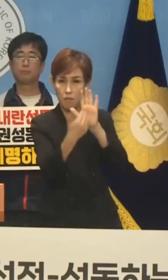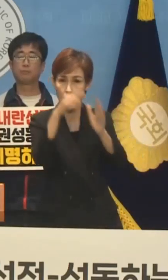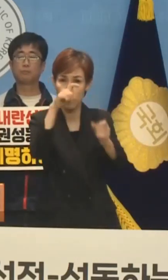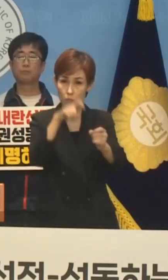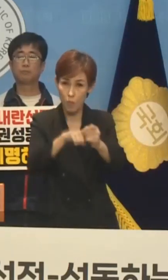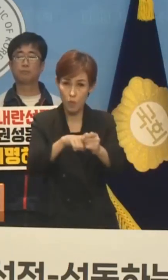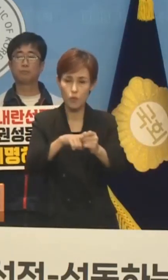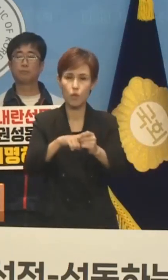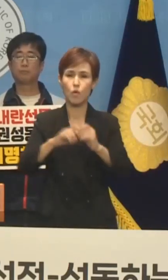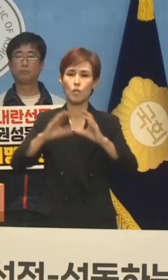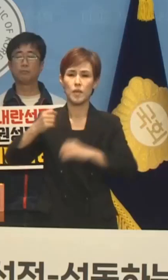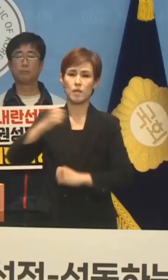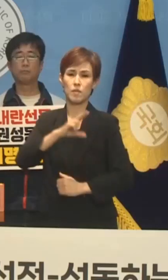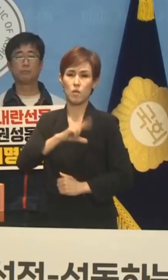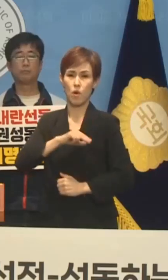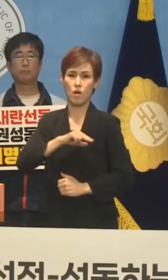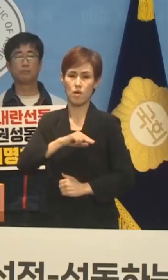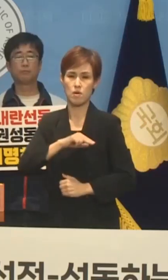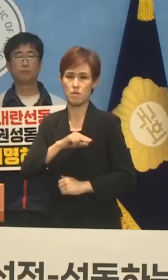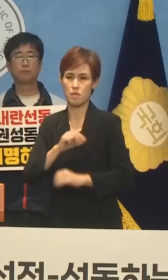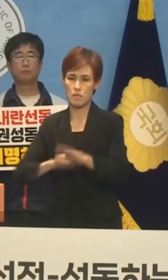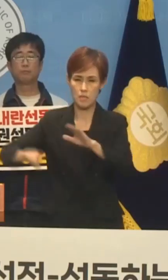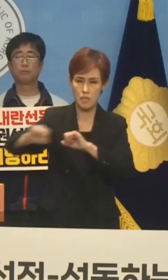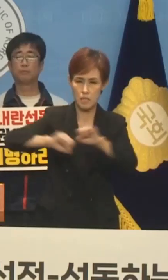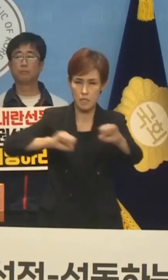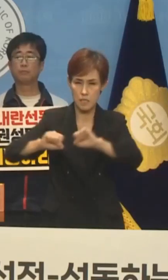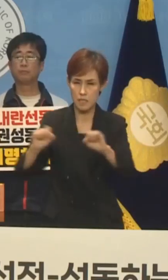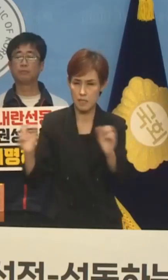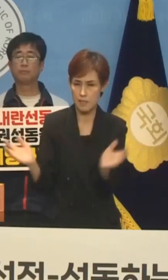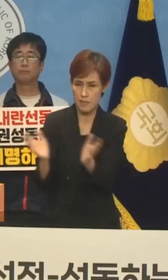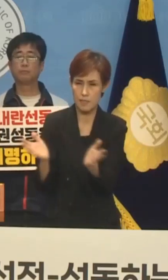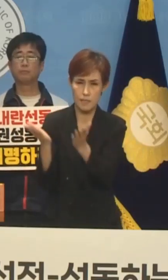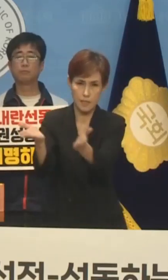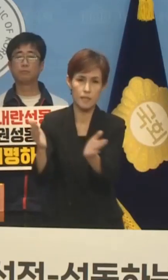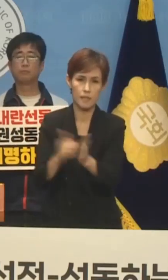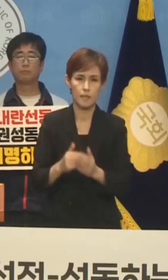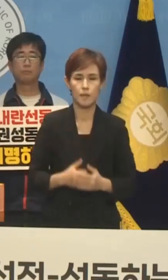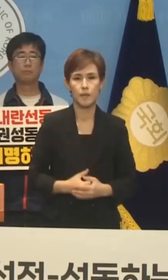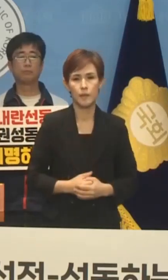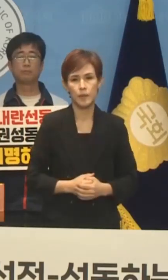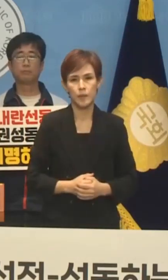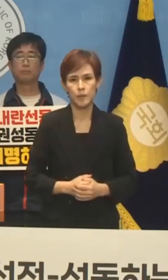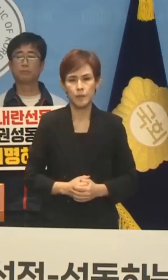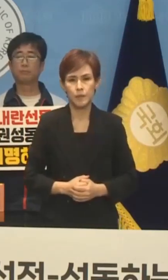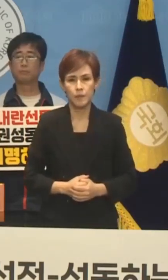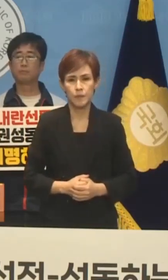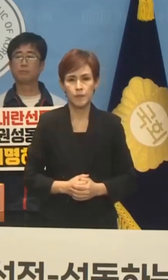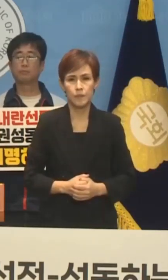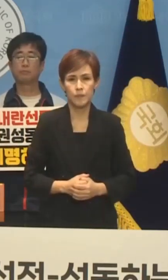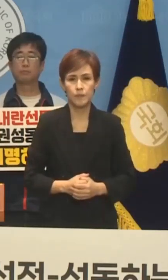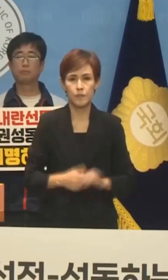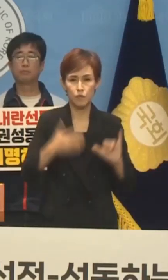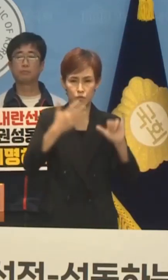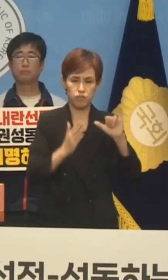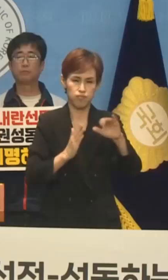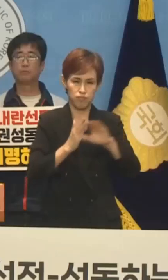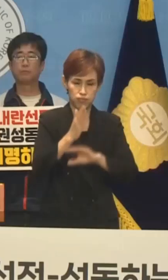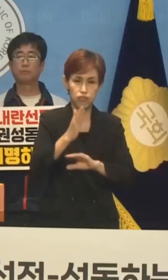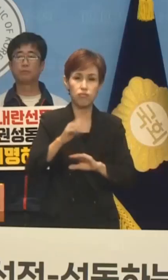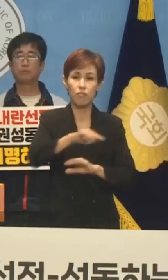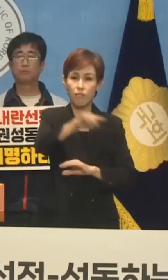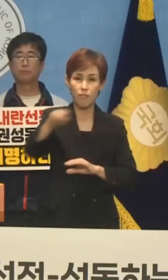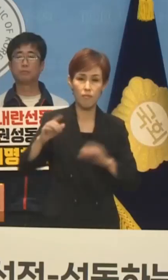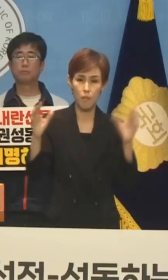국민의힘 의원들이 사수대로 나선 것을 적극적으로 방조했다. 구구 집회에 참석해 내란을